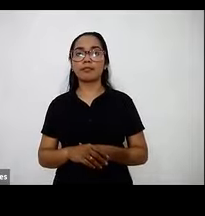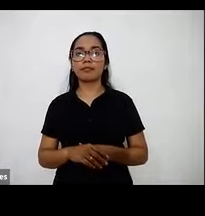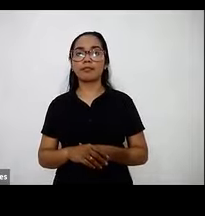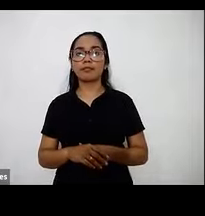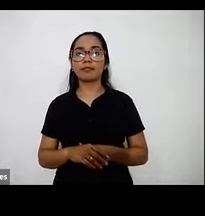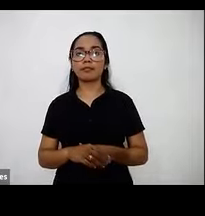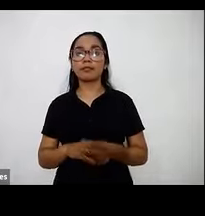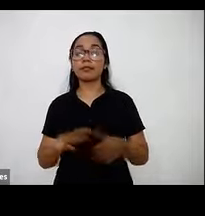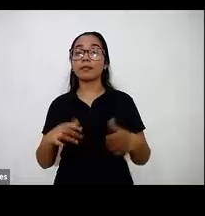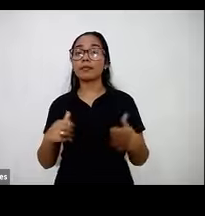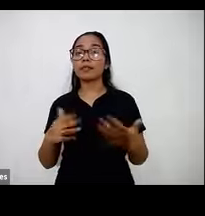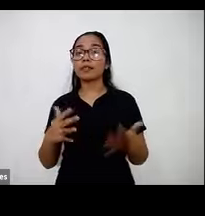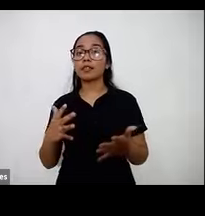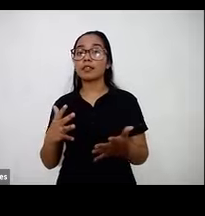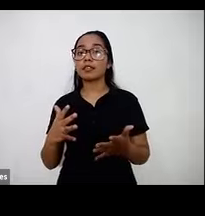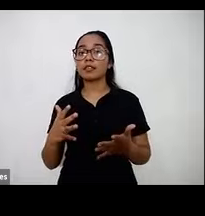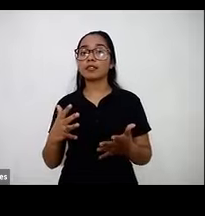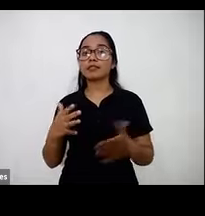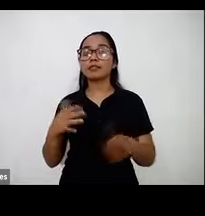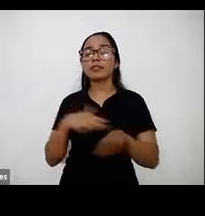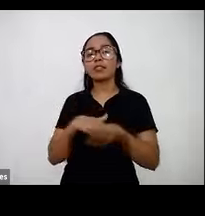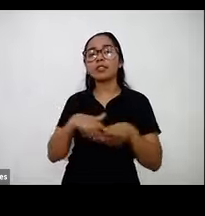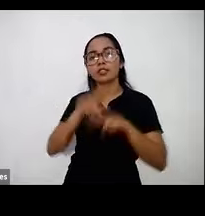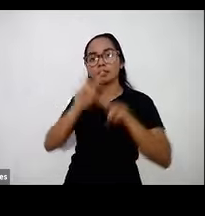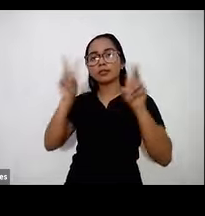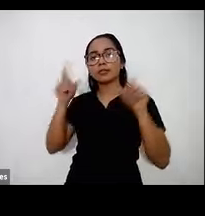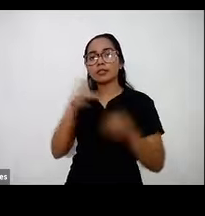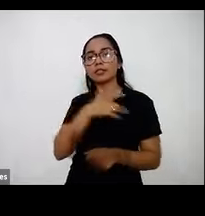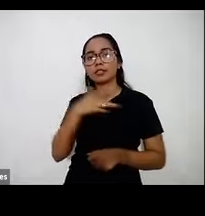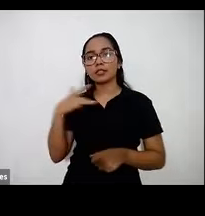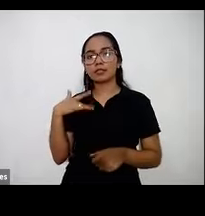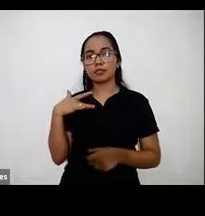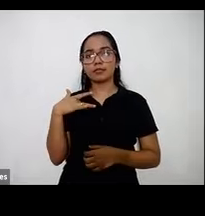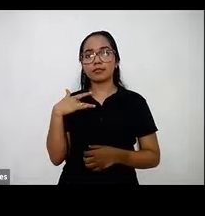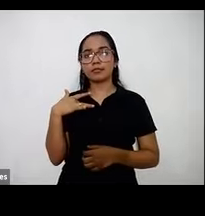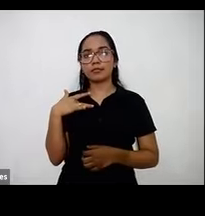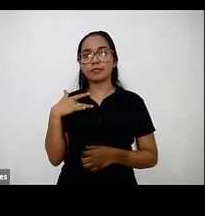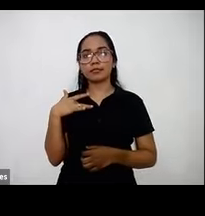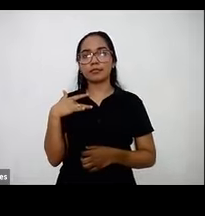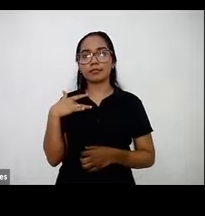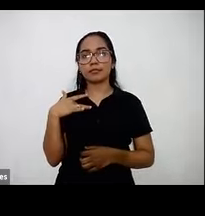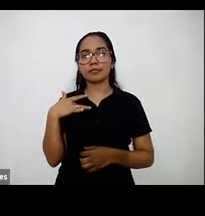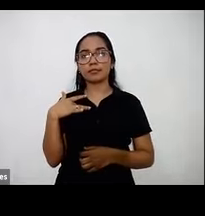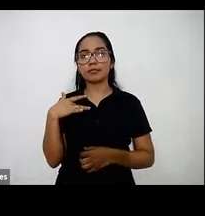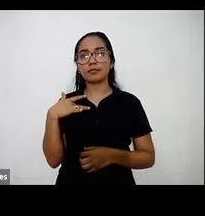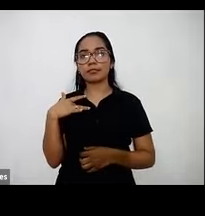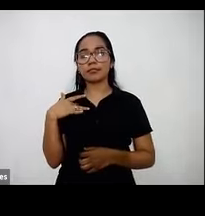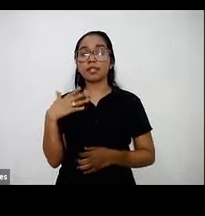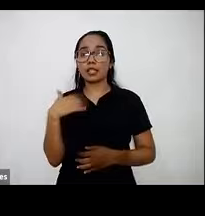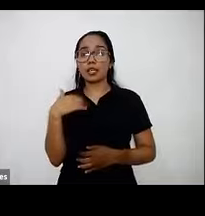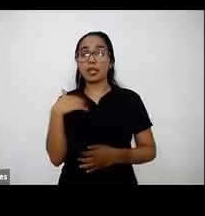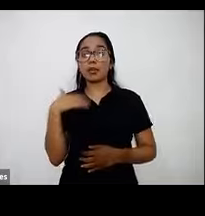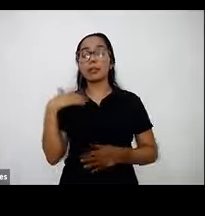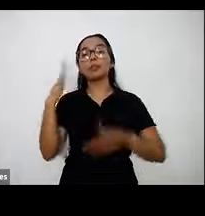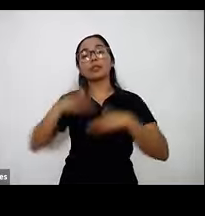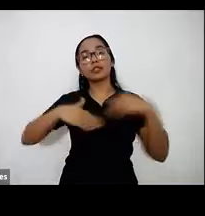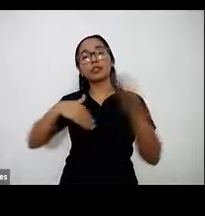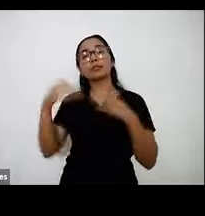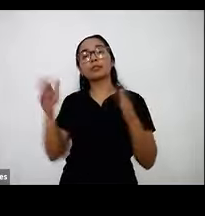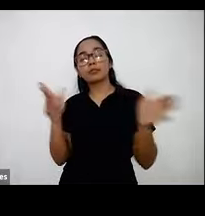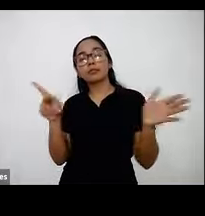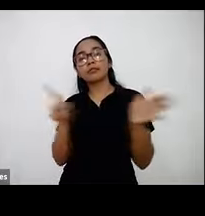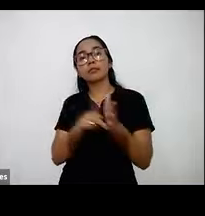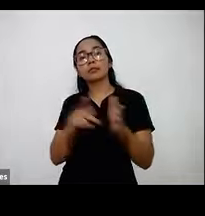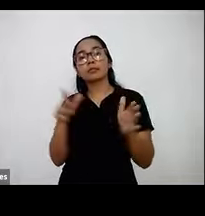saúde pública é um prazer, uma alegria, né? Eu, no meu lugar de fala, eu sou profissional da saúde, sou assistente social de